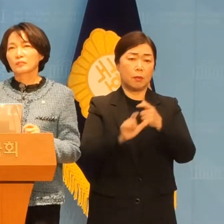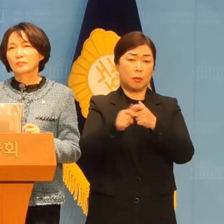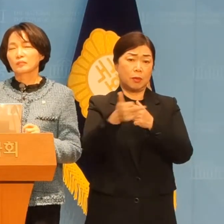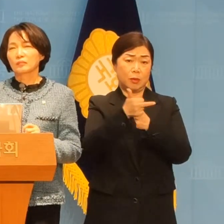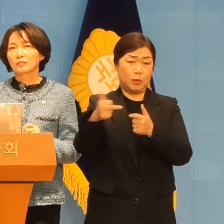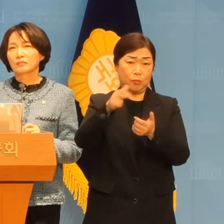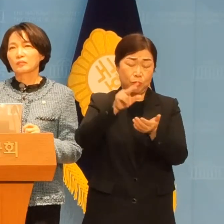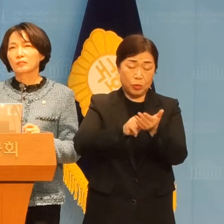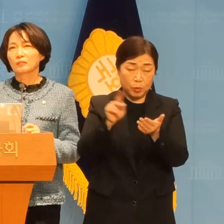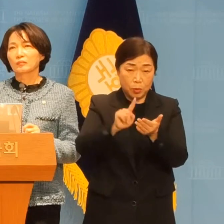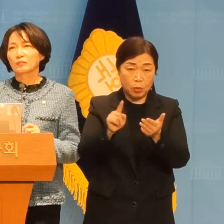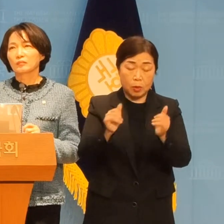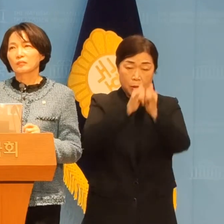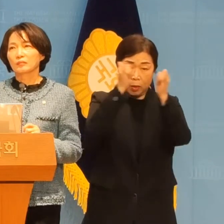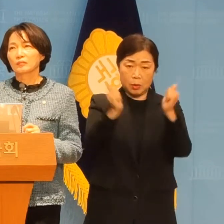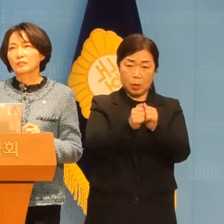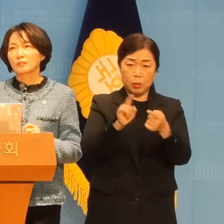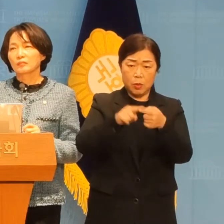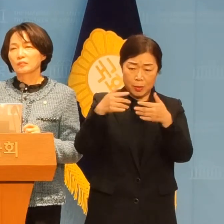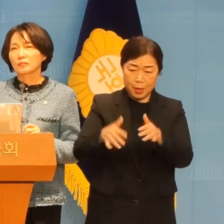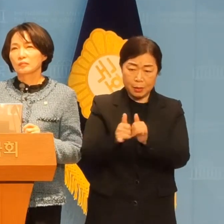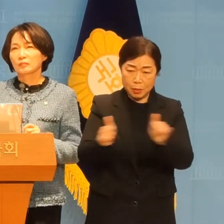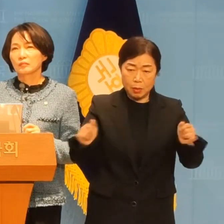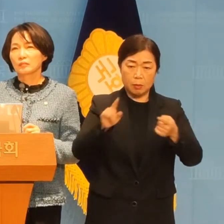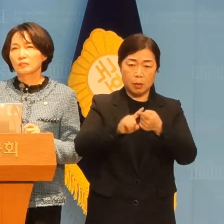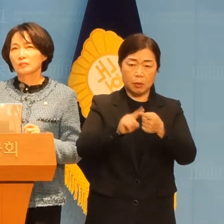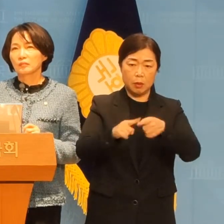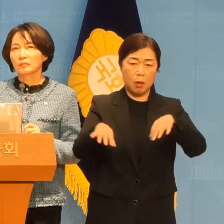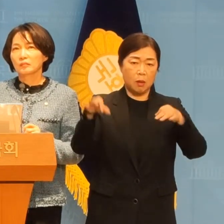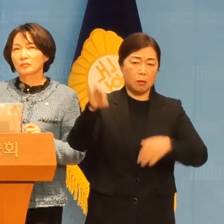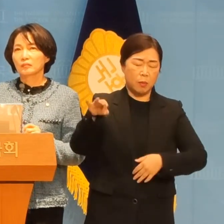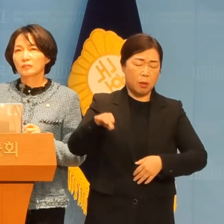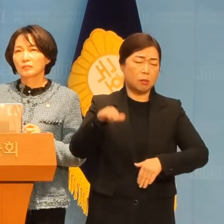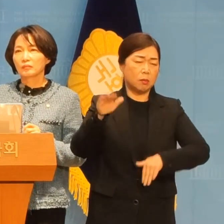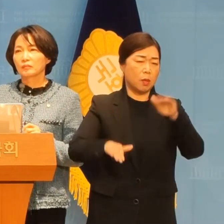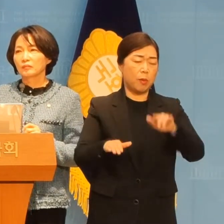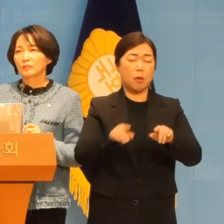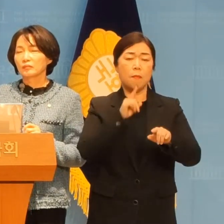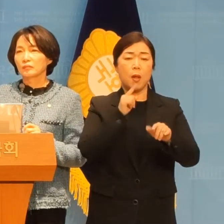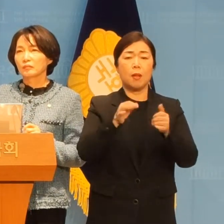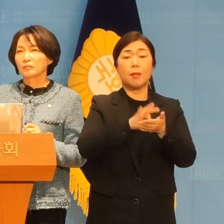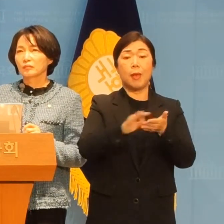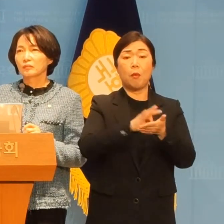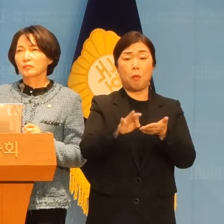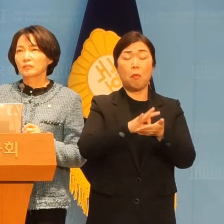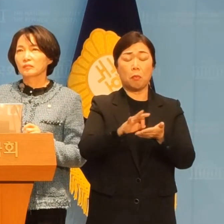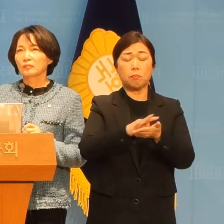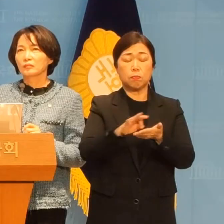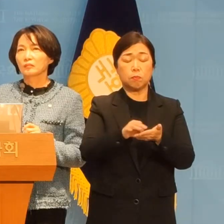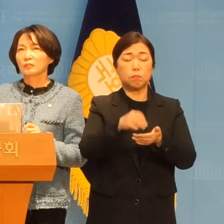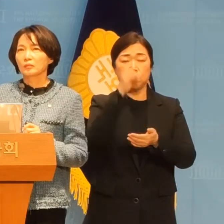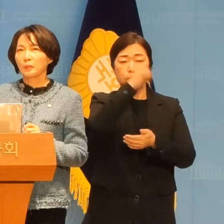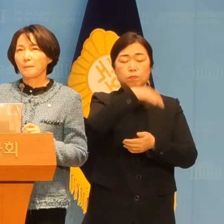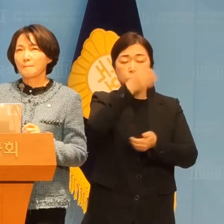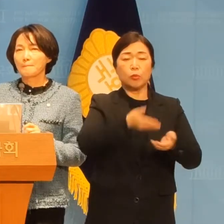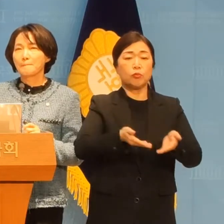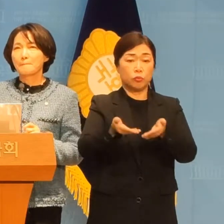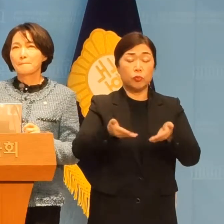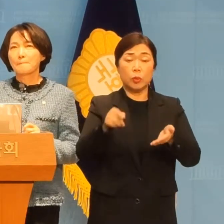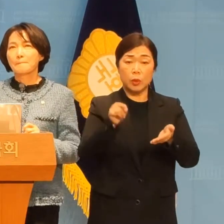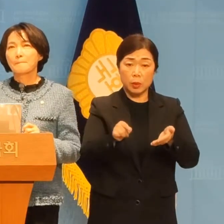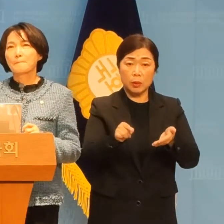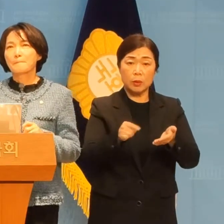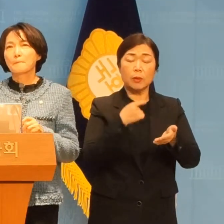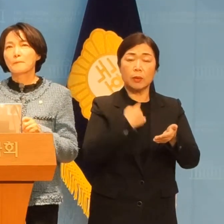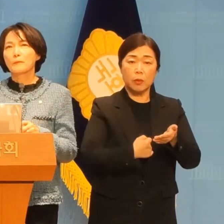약자에 대한 차별적 언어를 언제든 용인할 수 있음을 보여준 이후 대응을